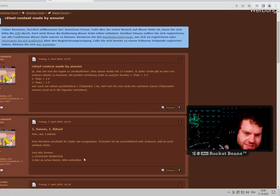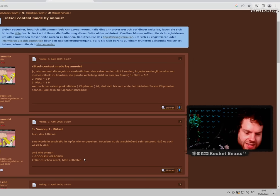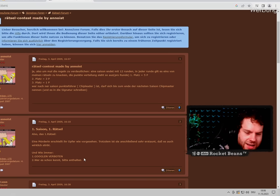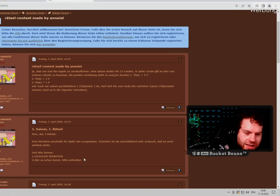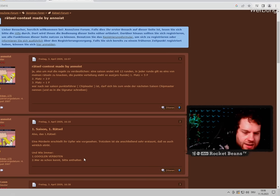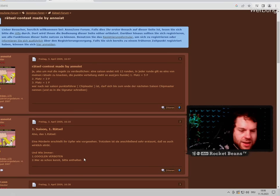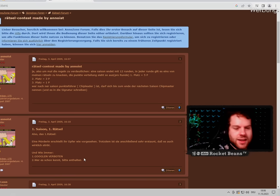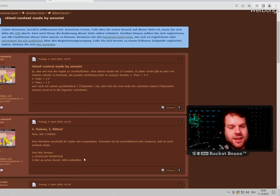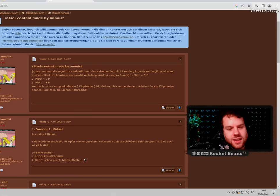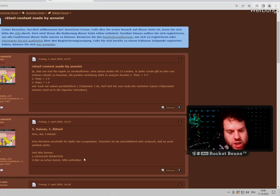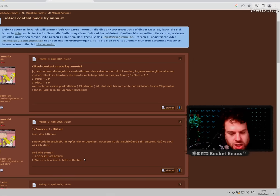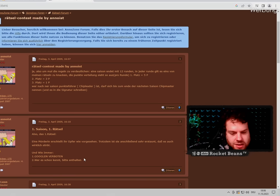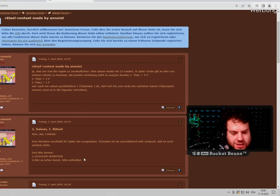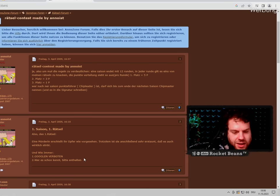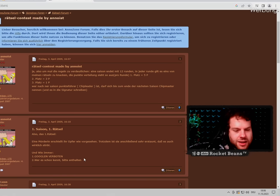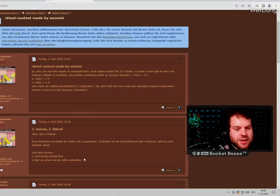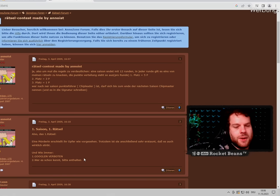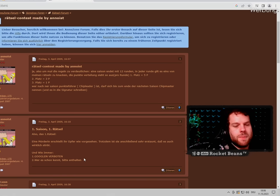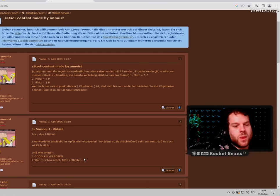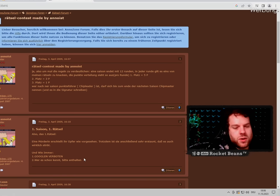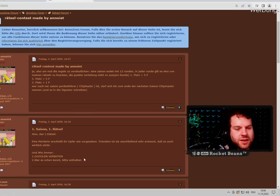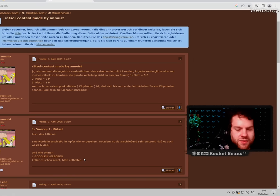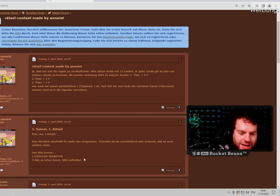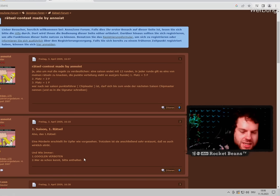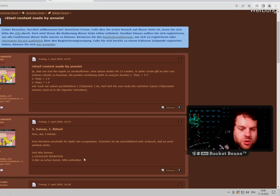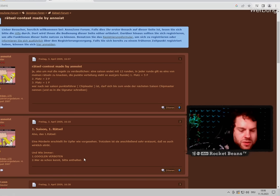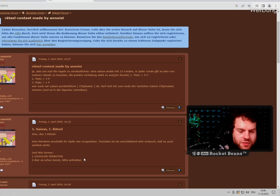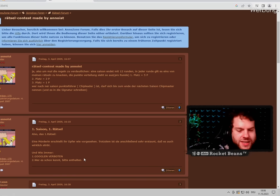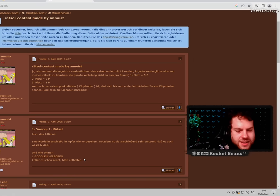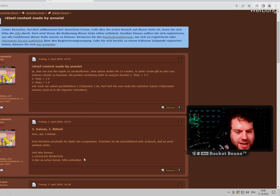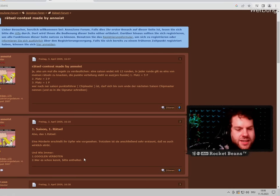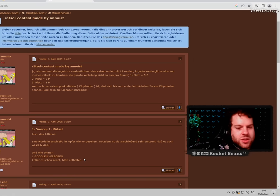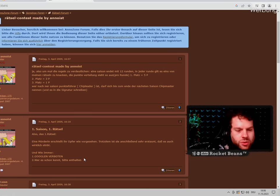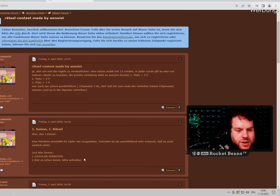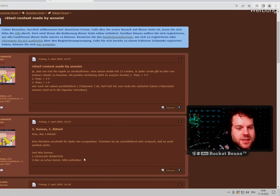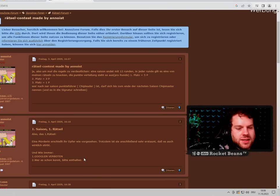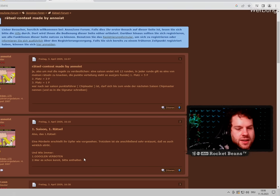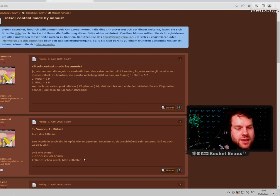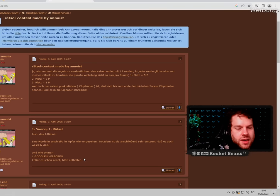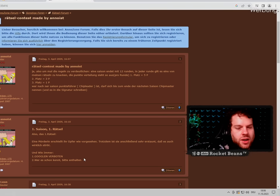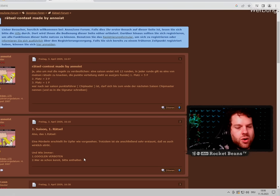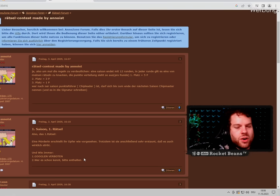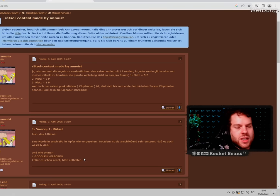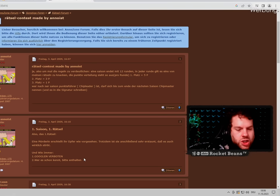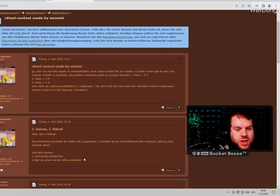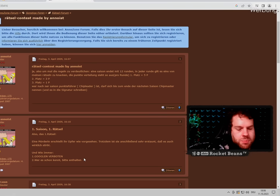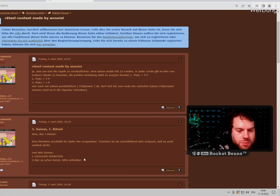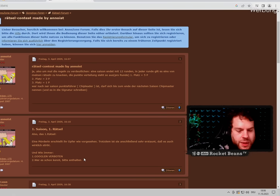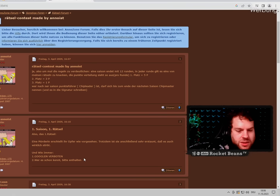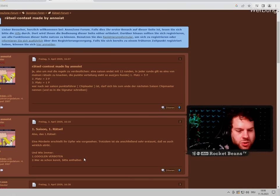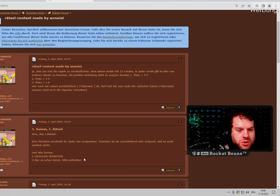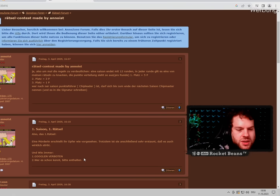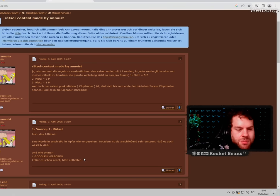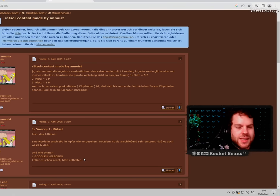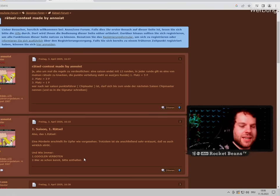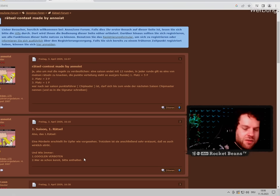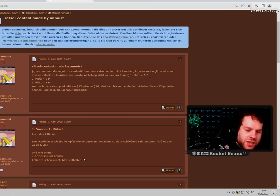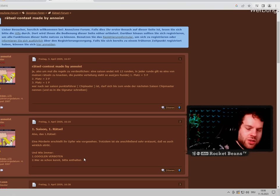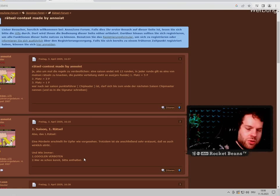Weste an. Ich erschieß dich und dann war die Weste gar nicht kugelsicher und dann stirbt die Person und jemand hat einfach die